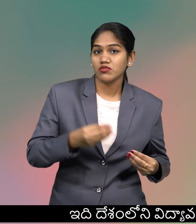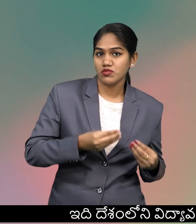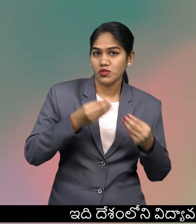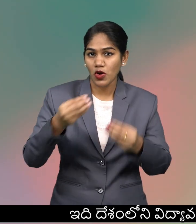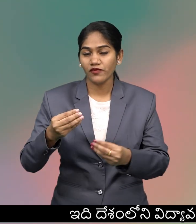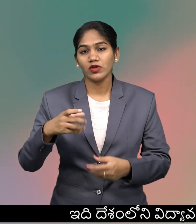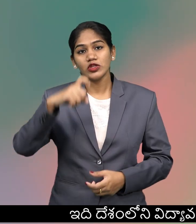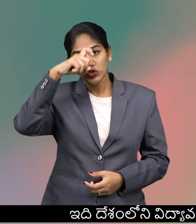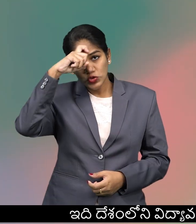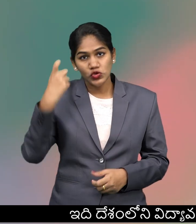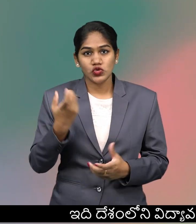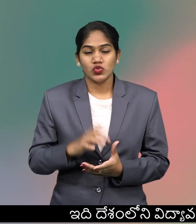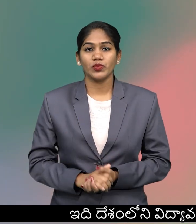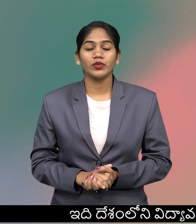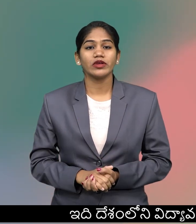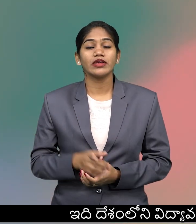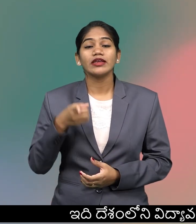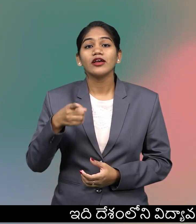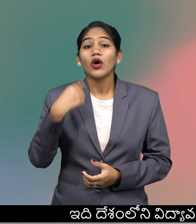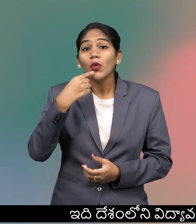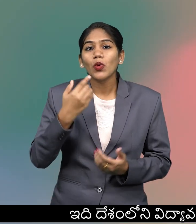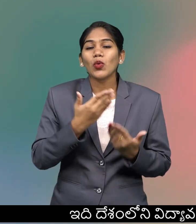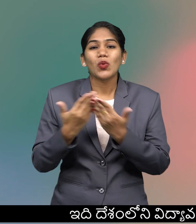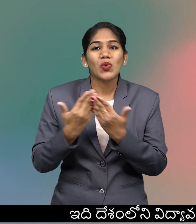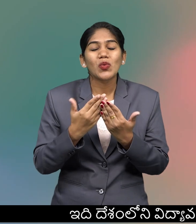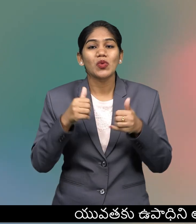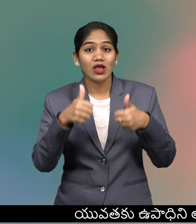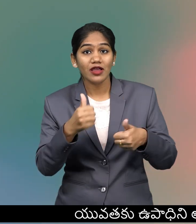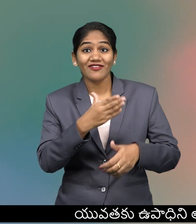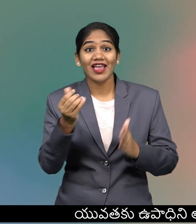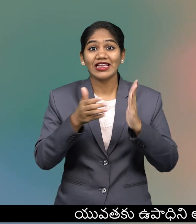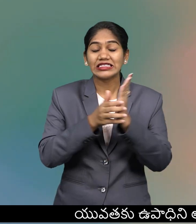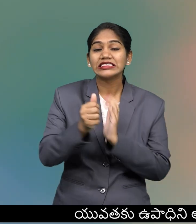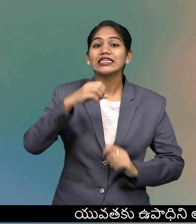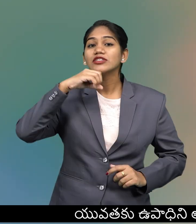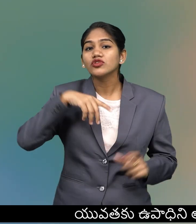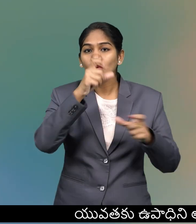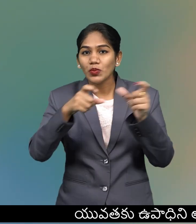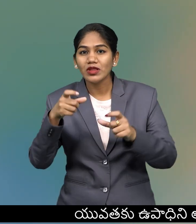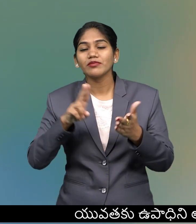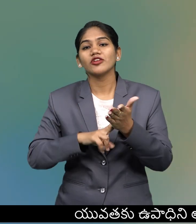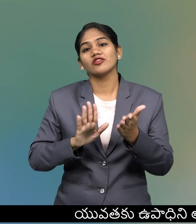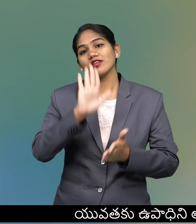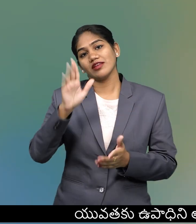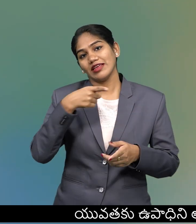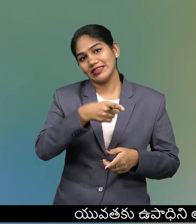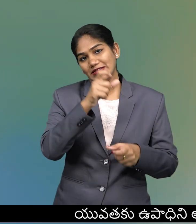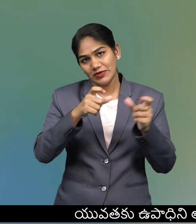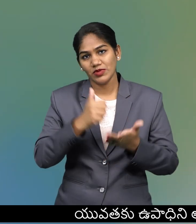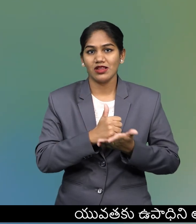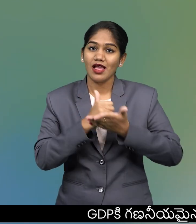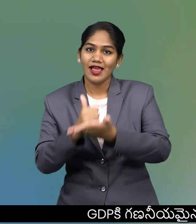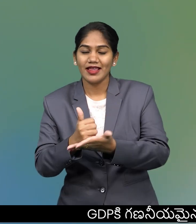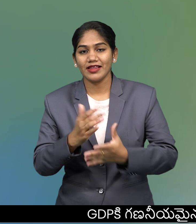ఇది దేశంలోని విద్యావంతులైన మరియు నైపుణ్యం కలిగిన యువతకు ఉపాధిని అందిస్తుంది మరియు